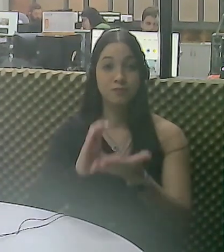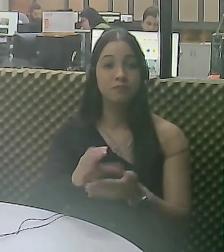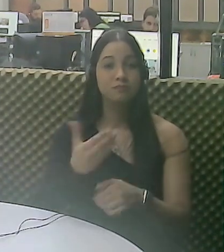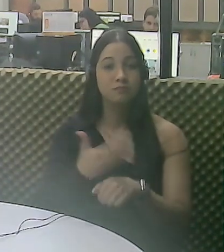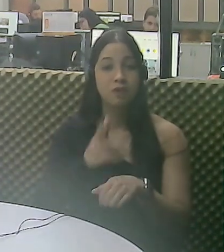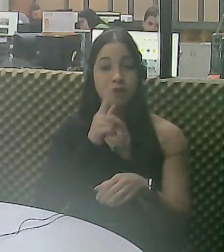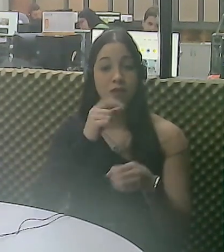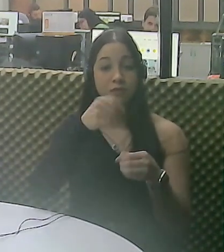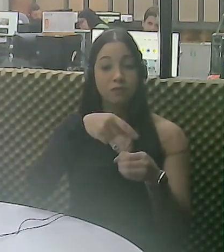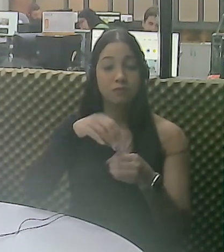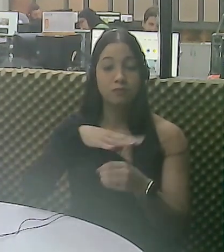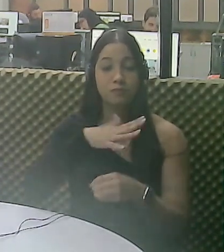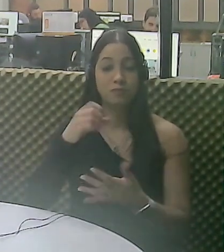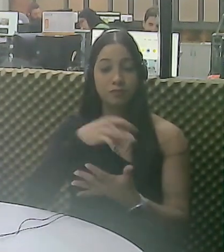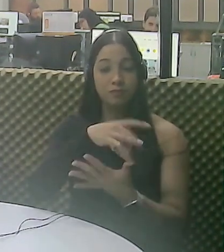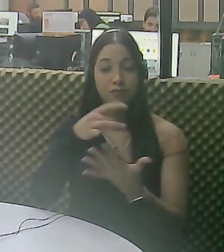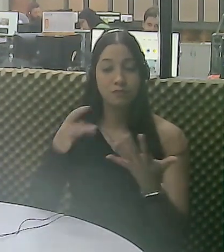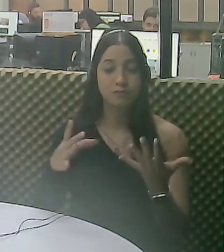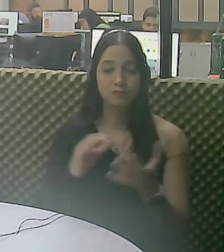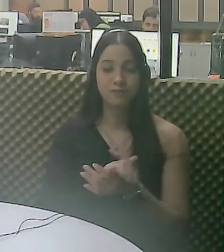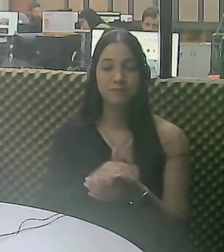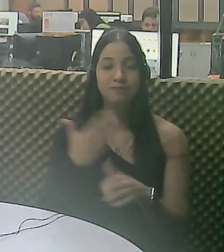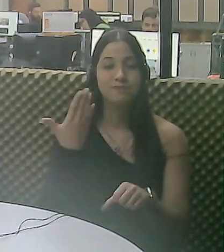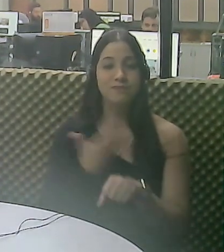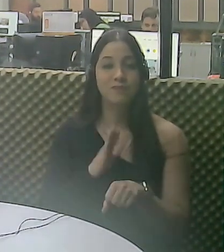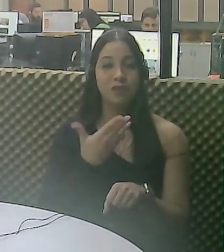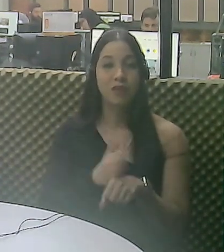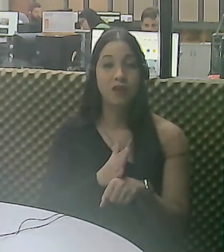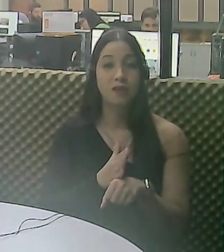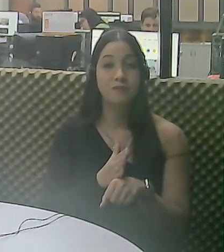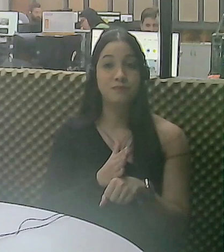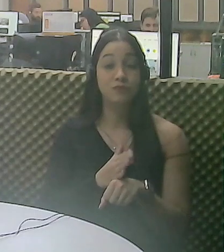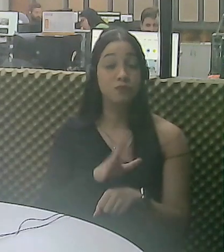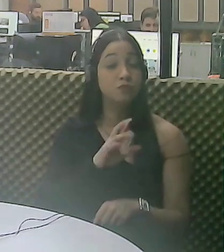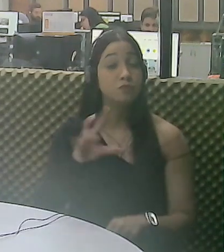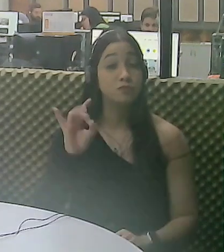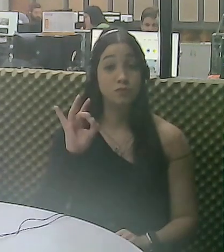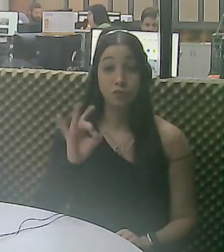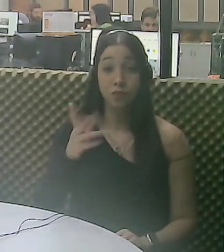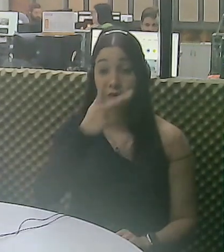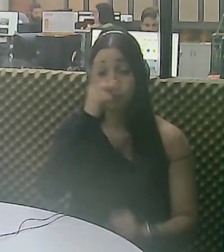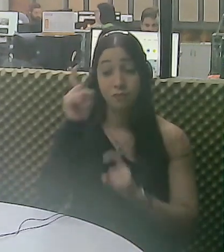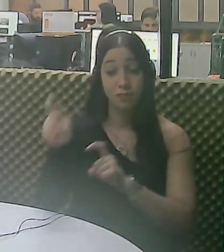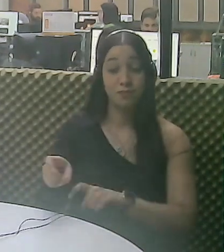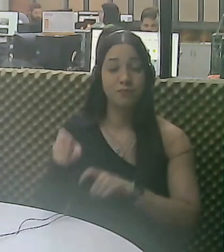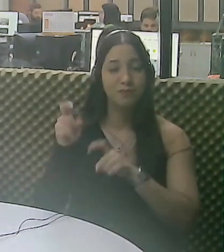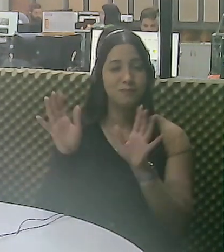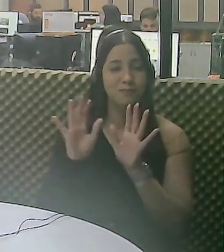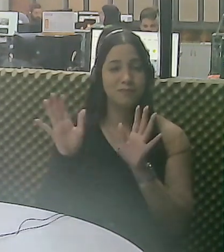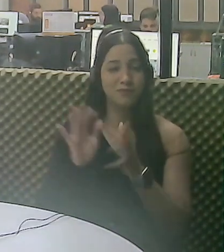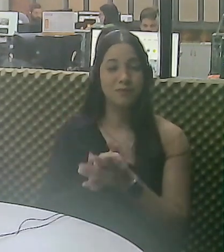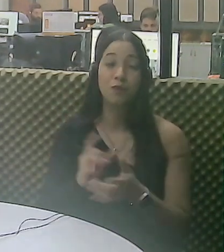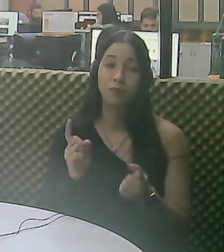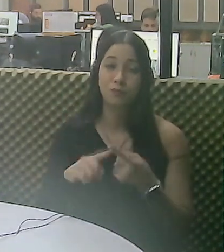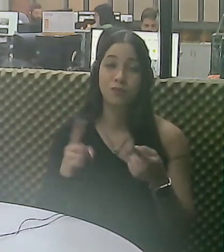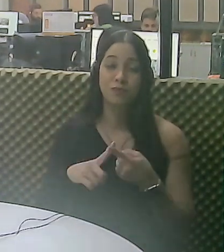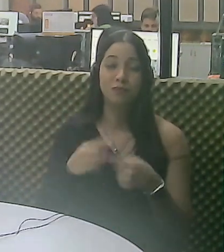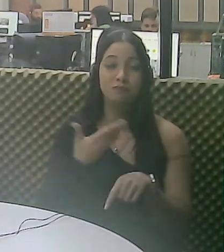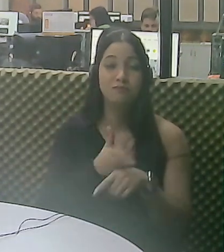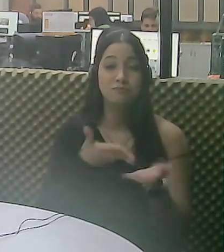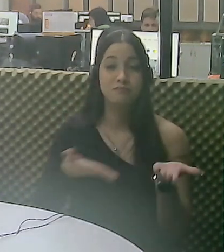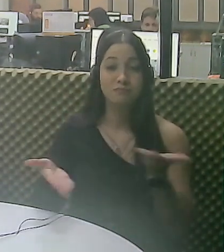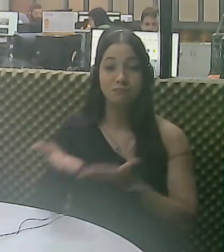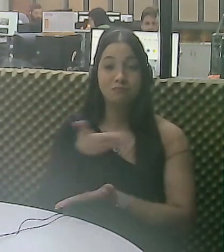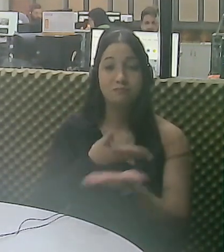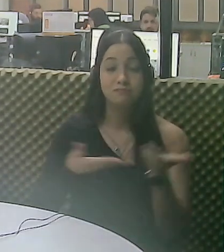de aquaponia, entre outros. O treinamento não está restrito a produtores rurais, uma vez que envolve uma prática que